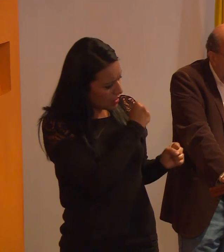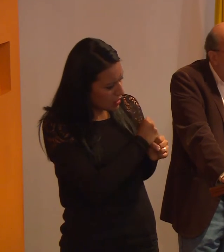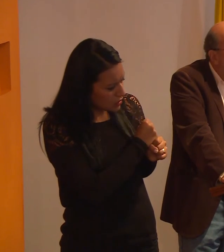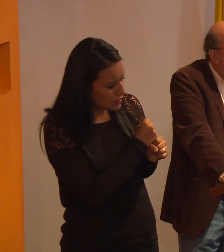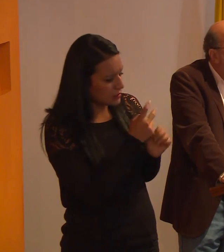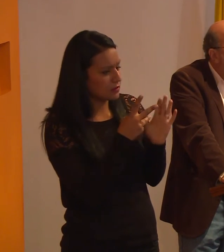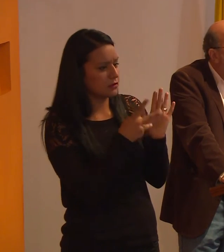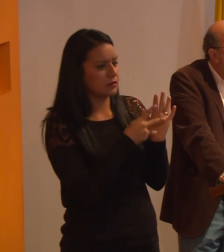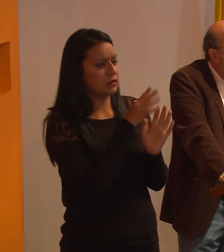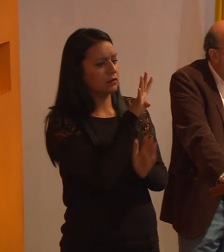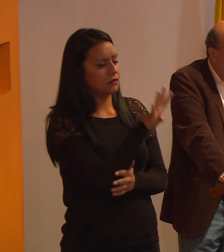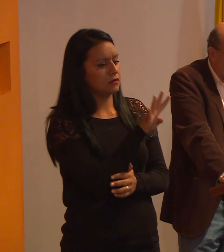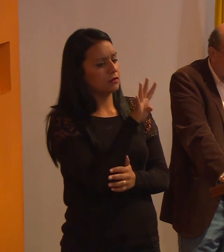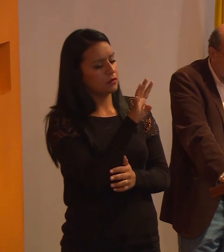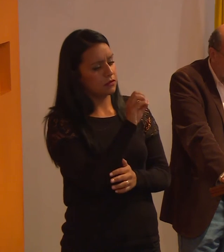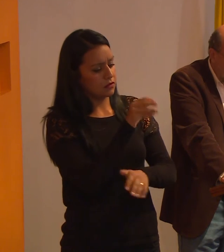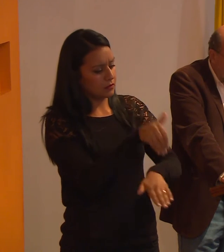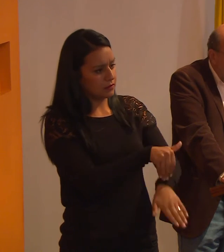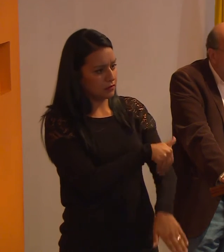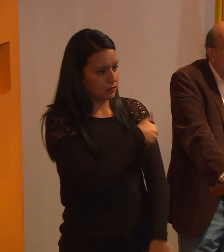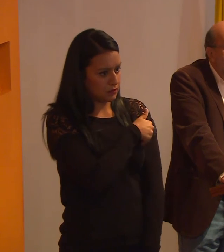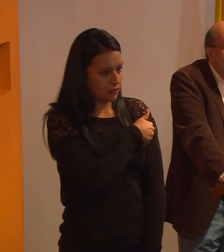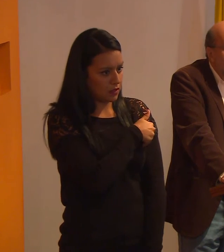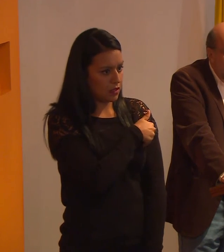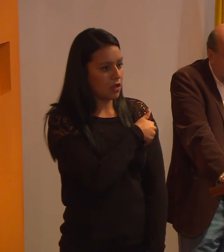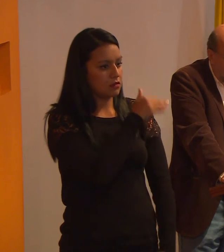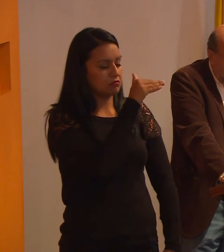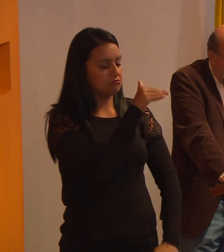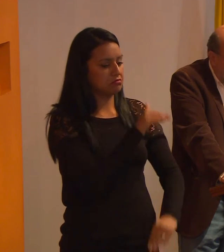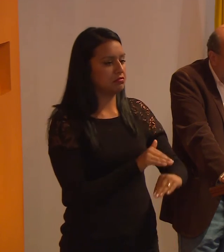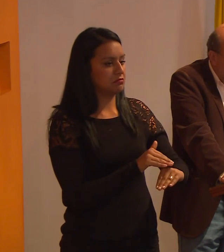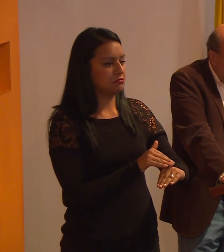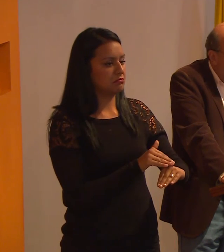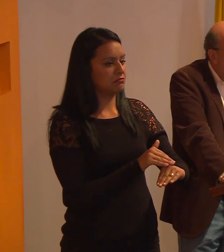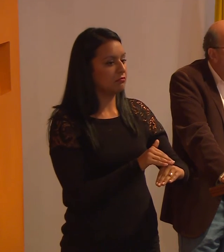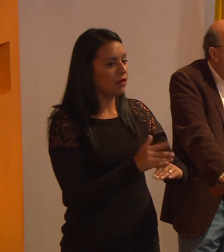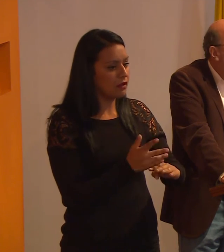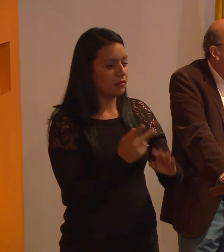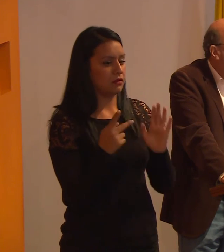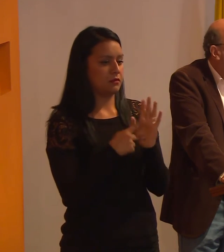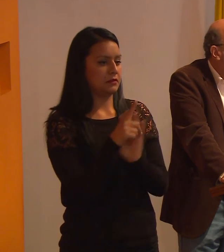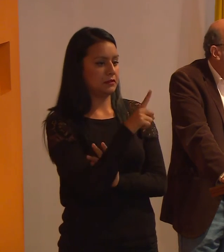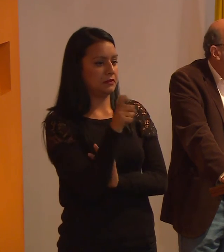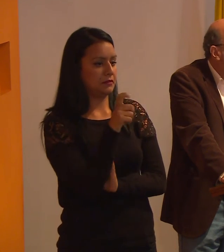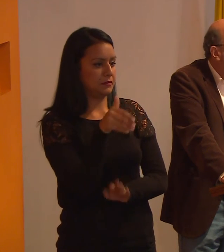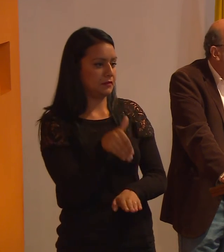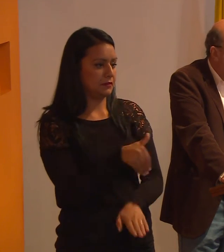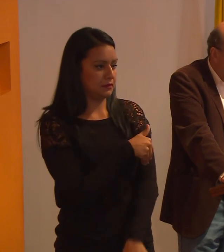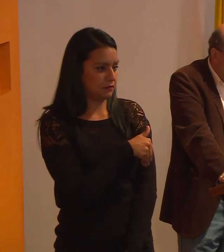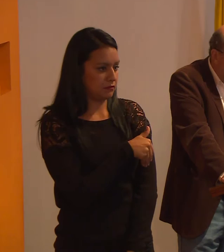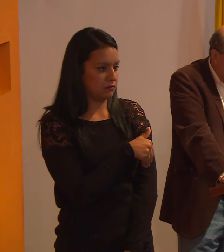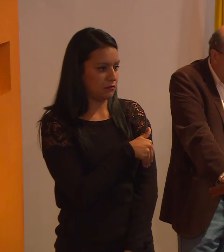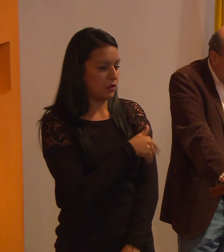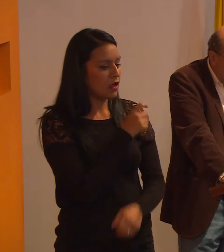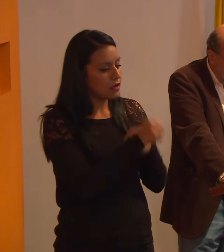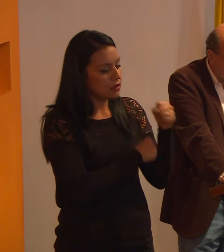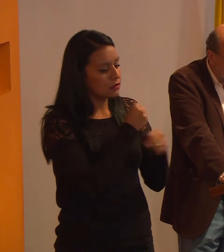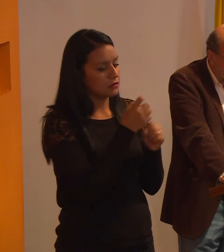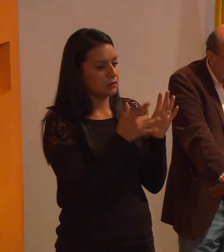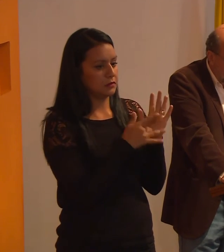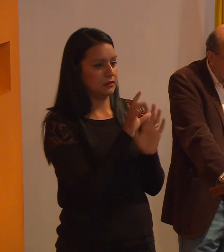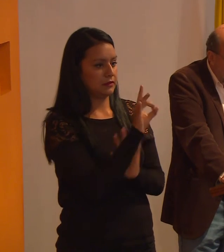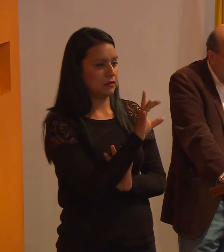3.400 millones, se redujo a 2.100 millones en